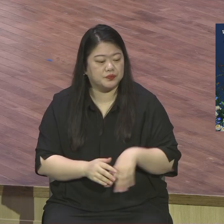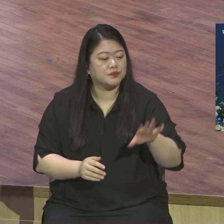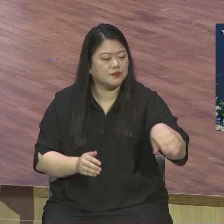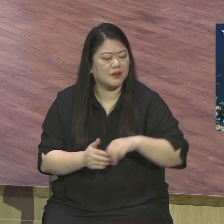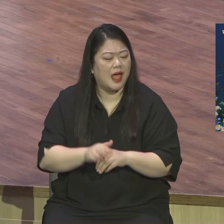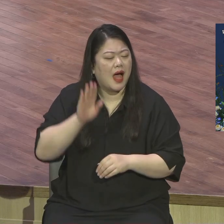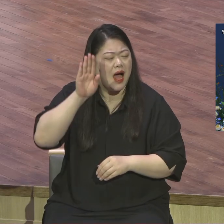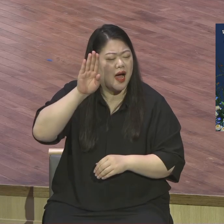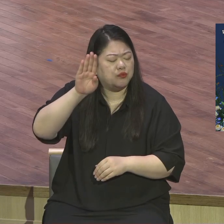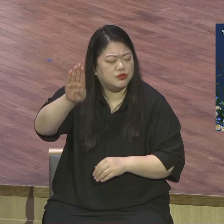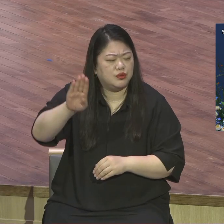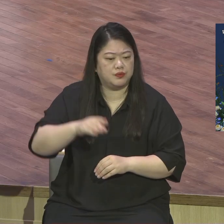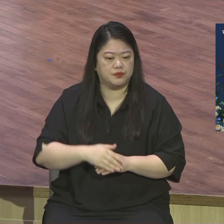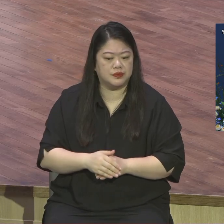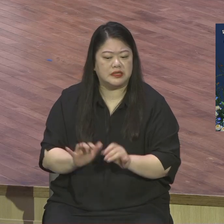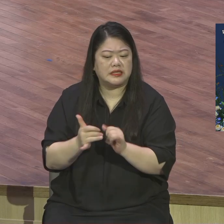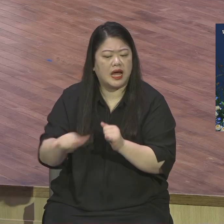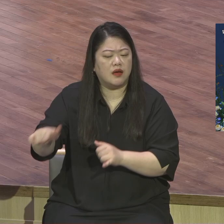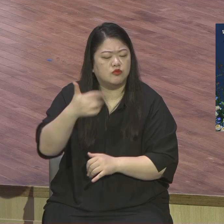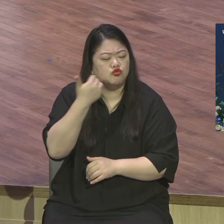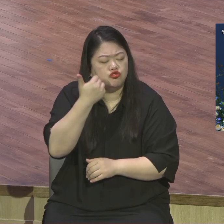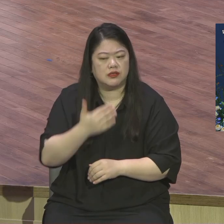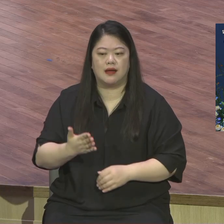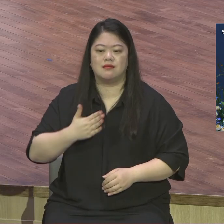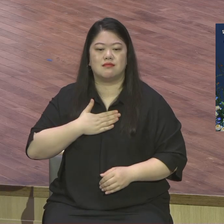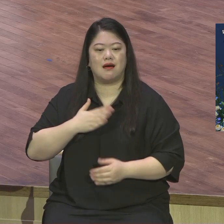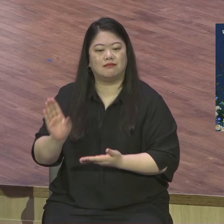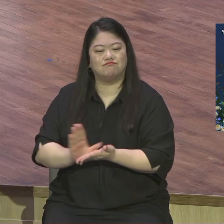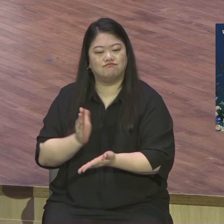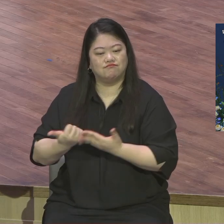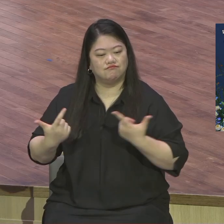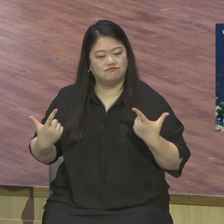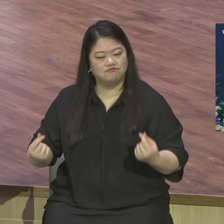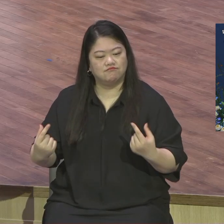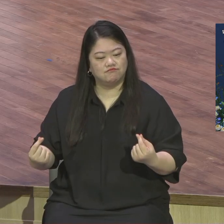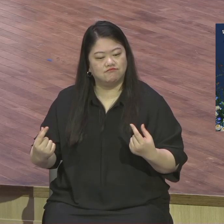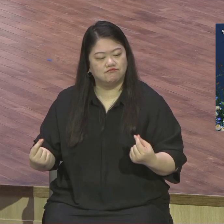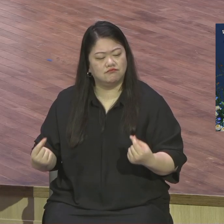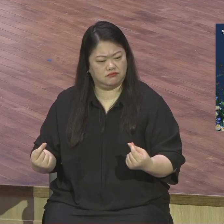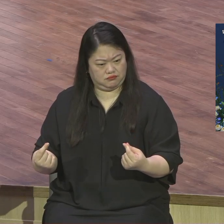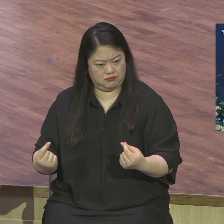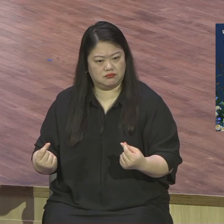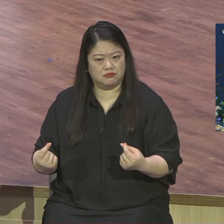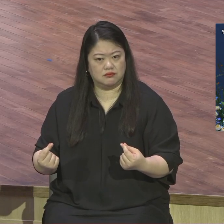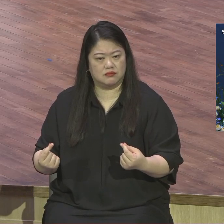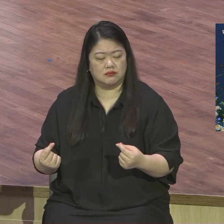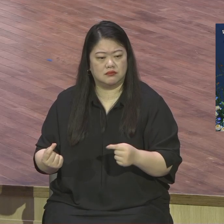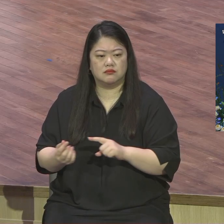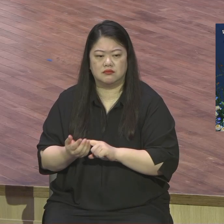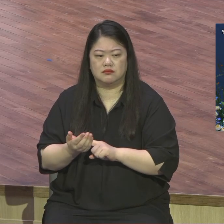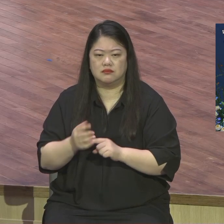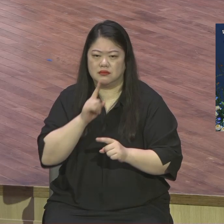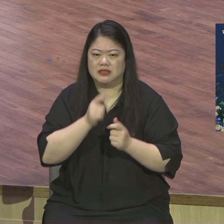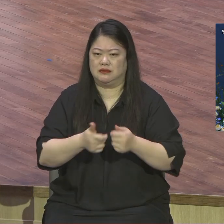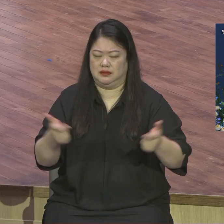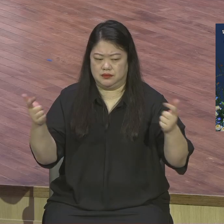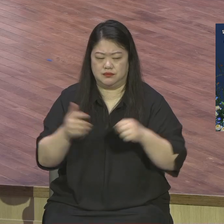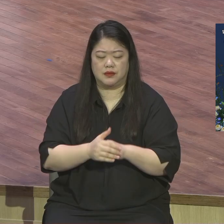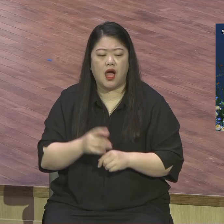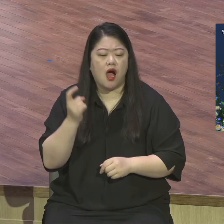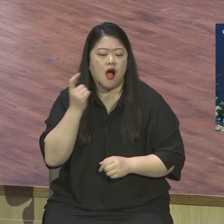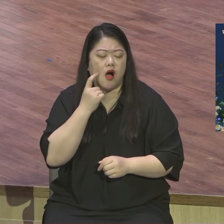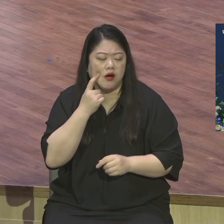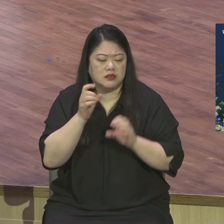것이다. 그렇게 말씀하고 있습니다. 보면 11절에도 보면 갈수록 거짓 선지자가 많이 일어나 많은 사람을